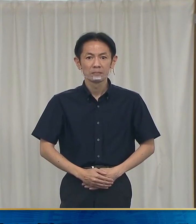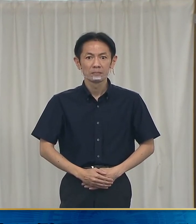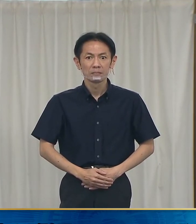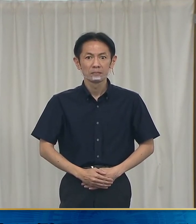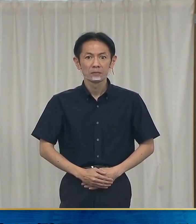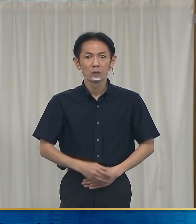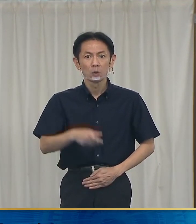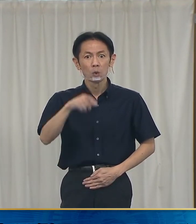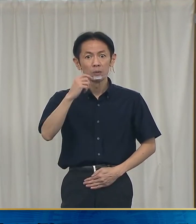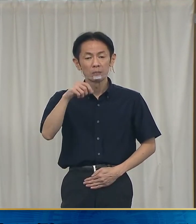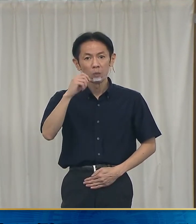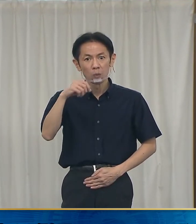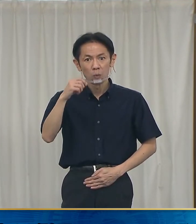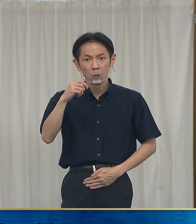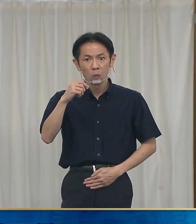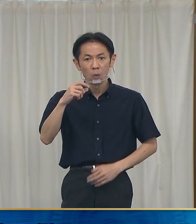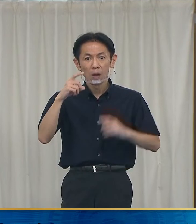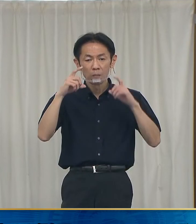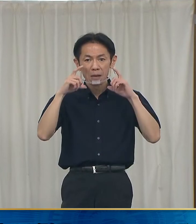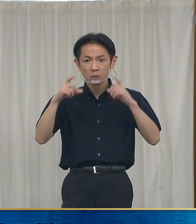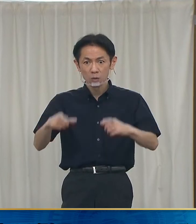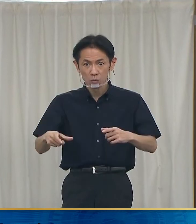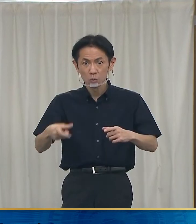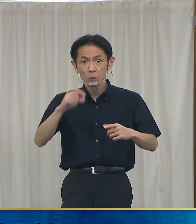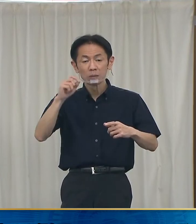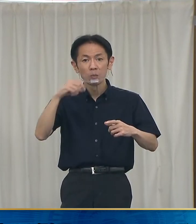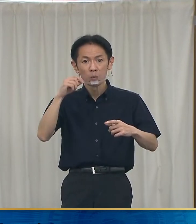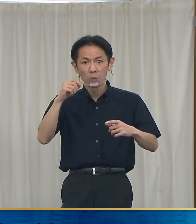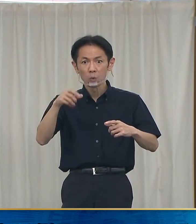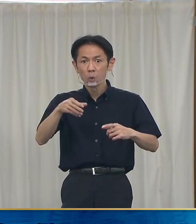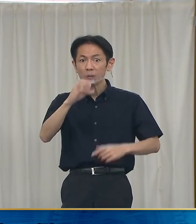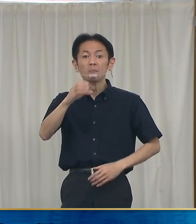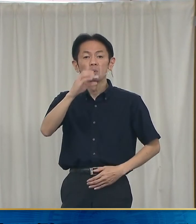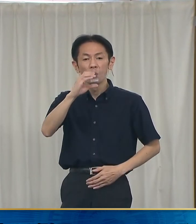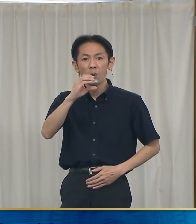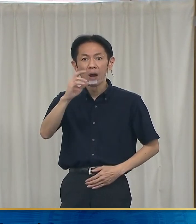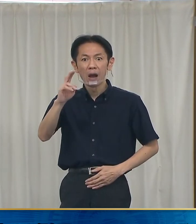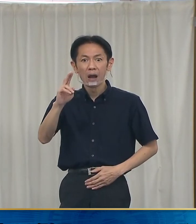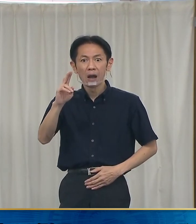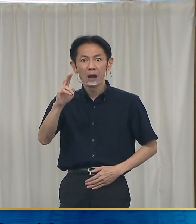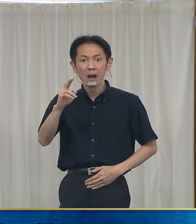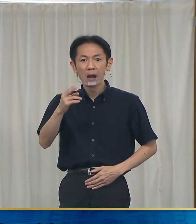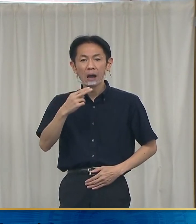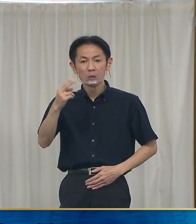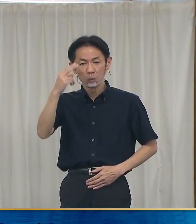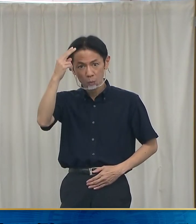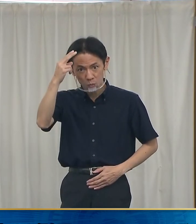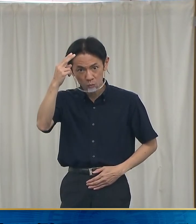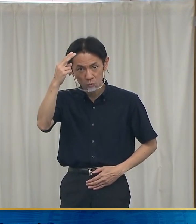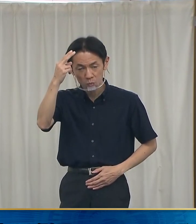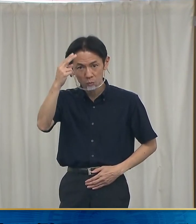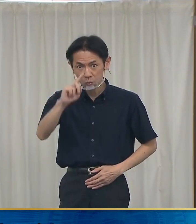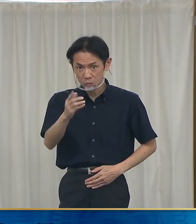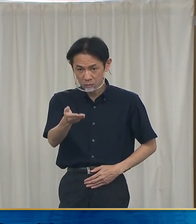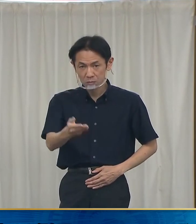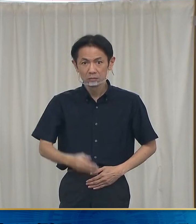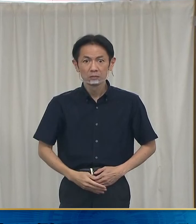飲み物を飲む際、一時的に外すということです。この飲み物っていうのは、アルコールとかはいか